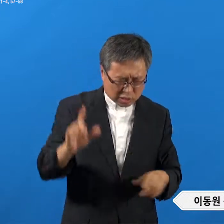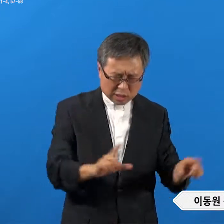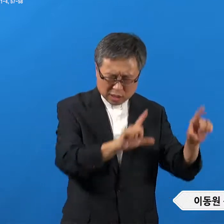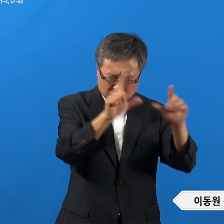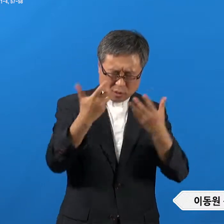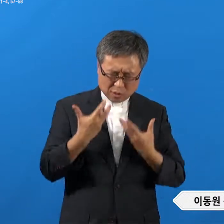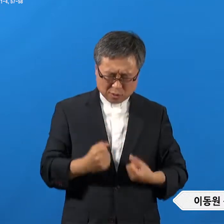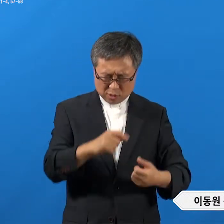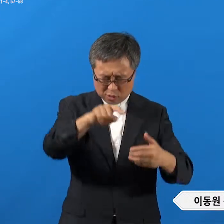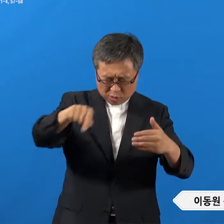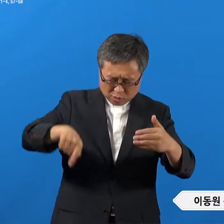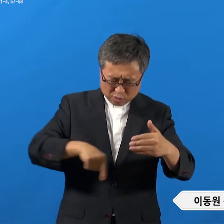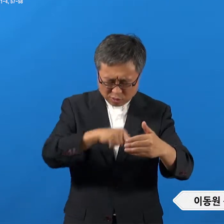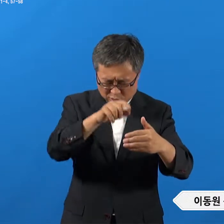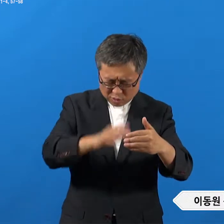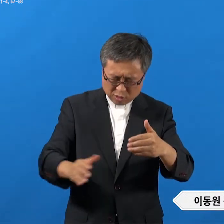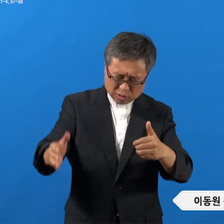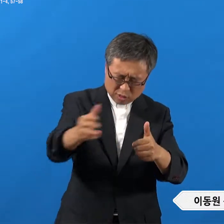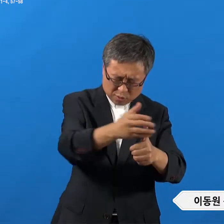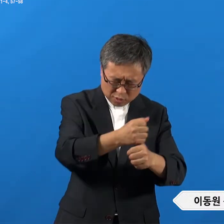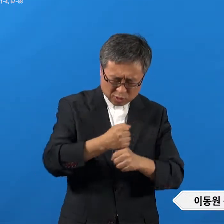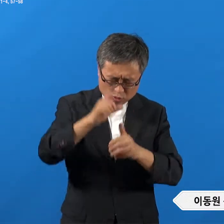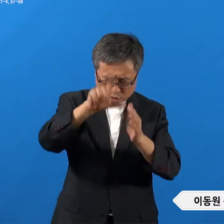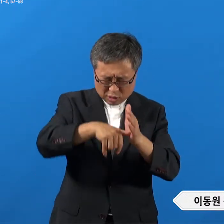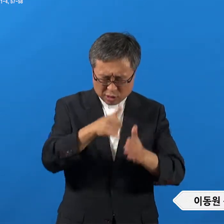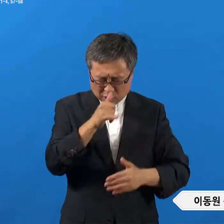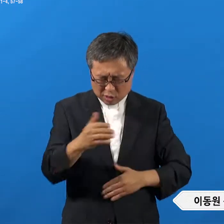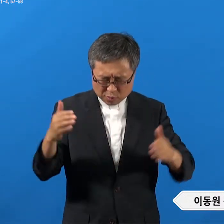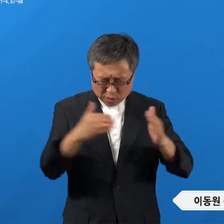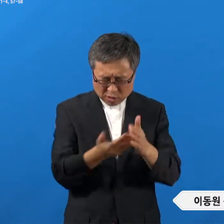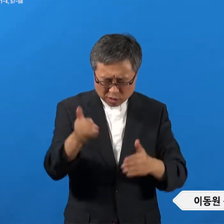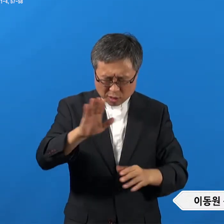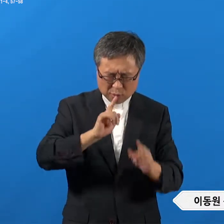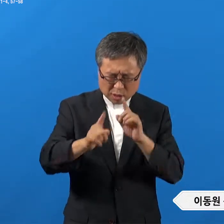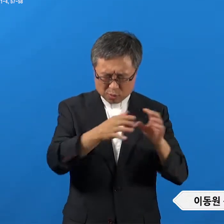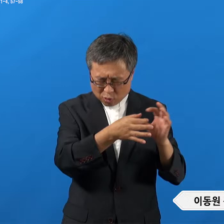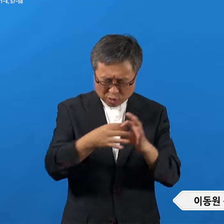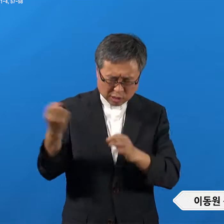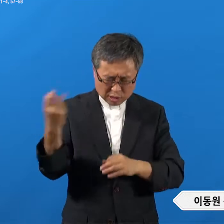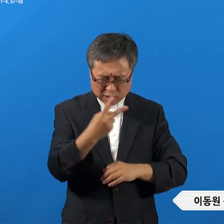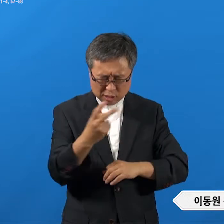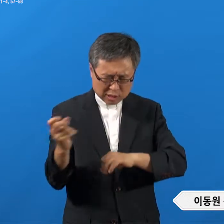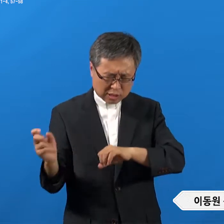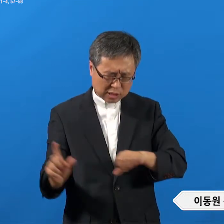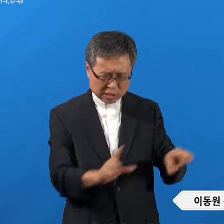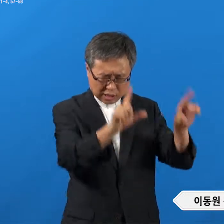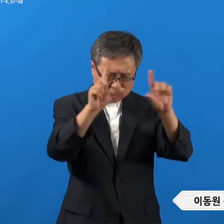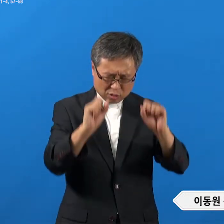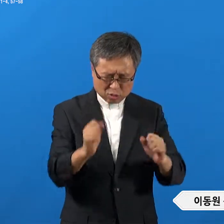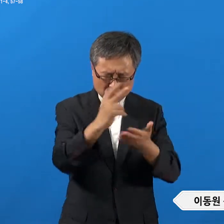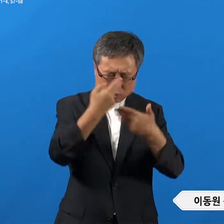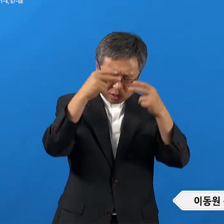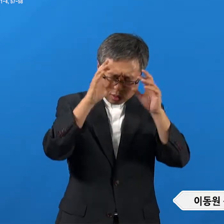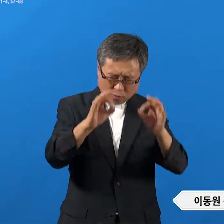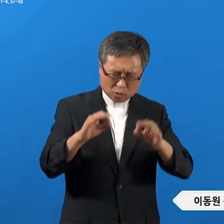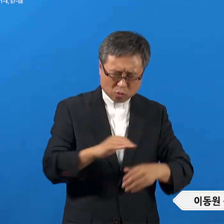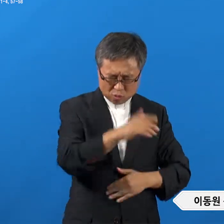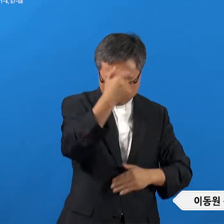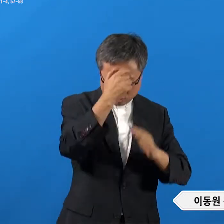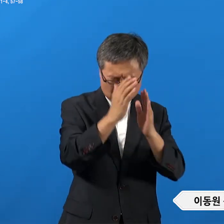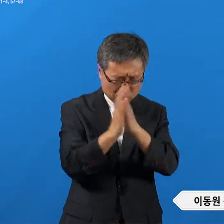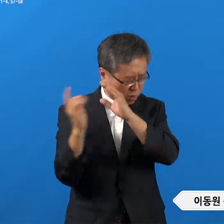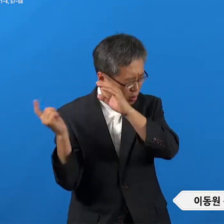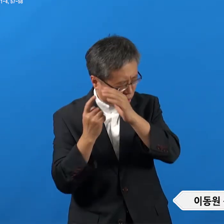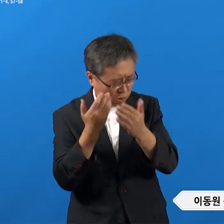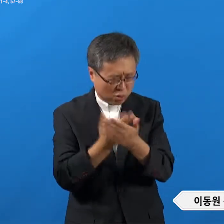속에 사로잡히는 순간들이 있었습니다. 오늘 말씀을 통해 다시 살아계신 주님을 바라봅니다. 그리고 우리의 기도를